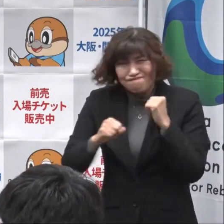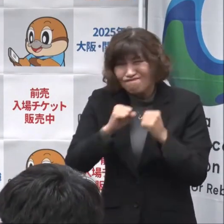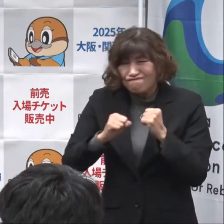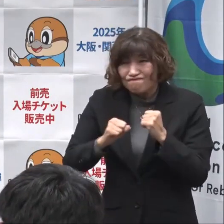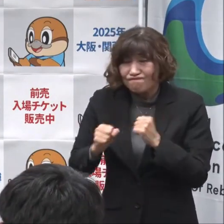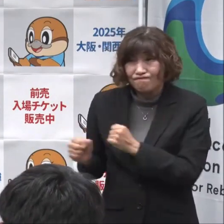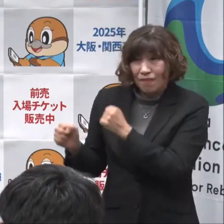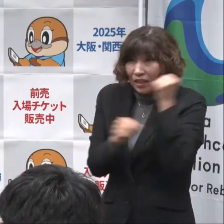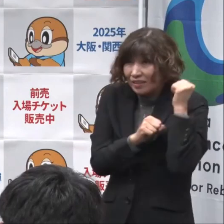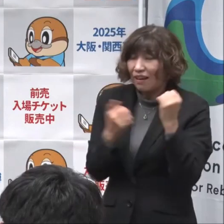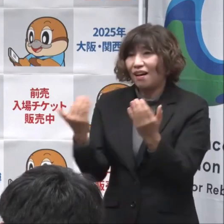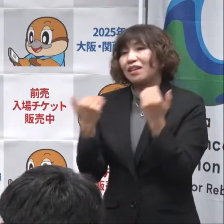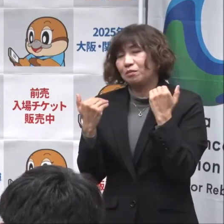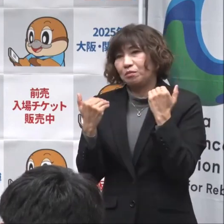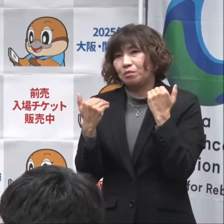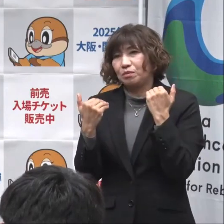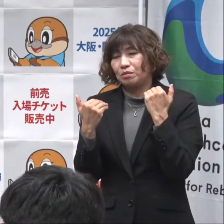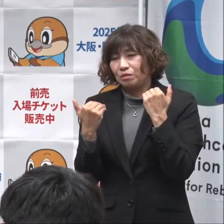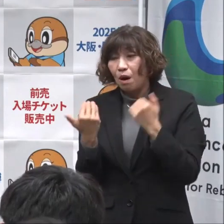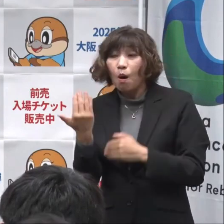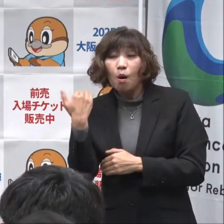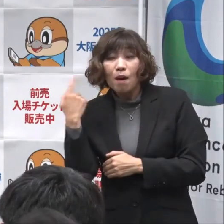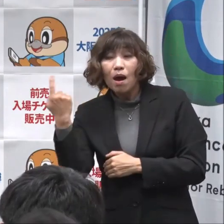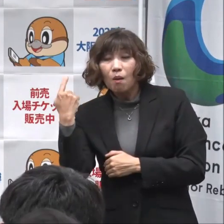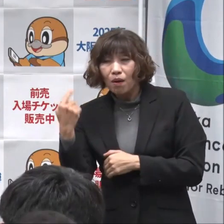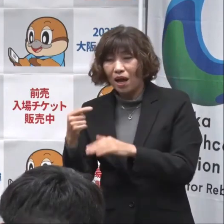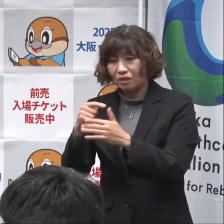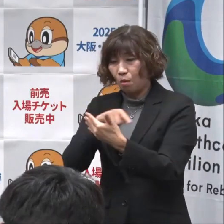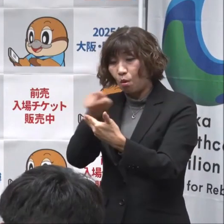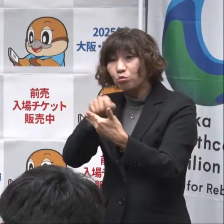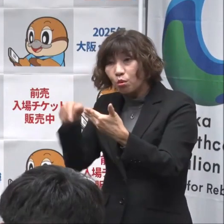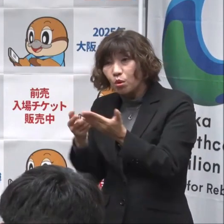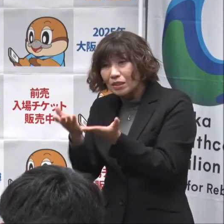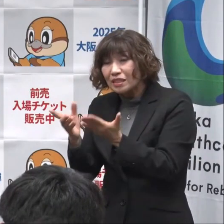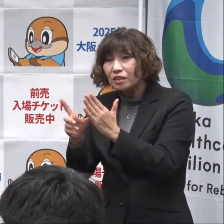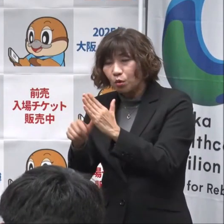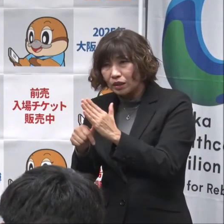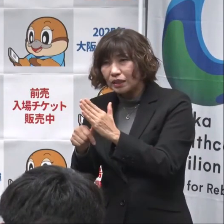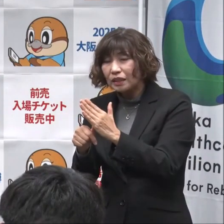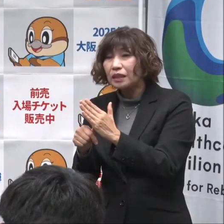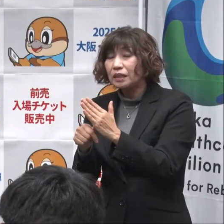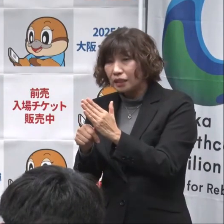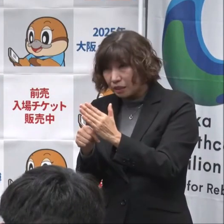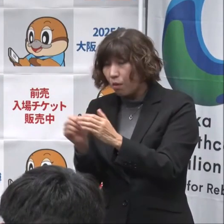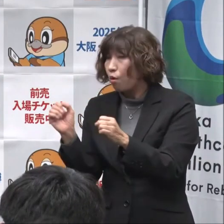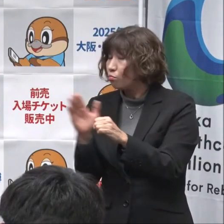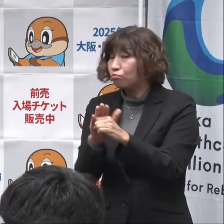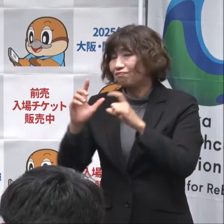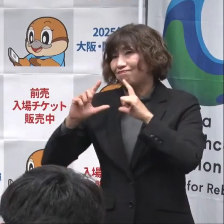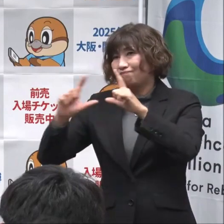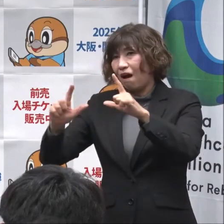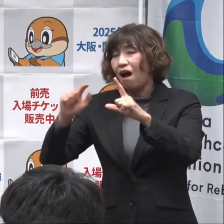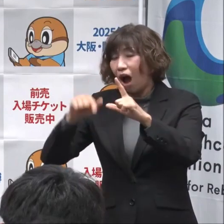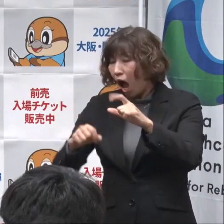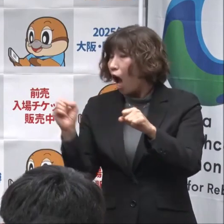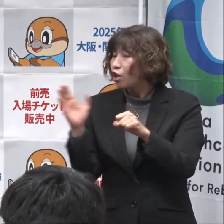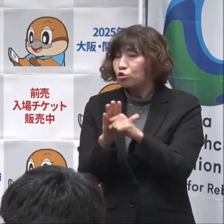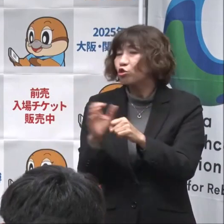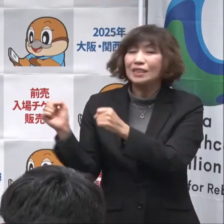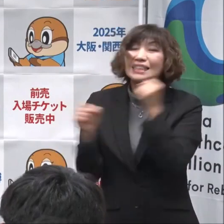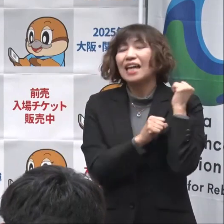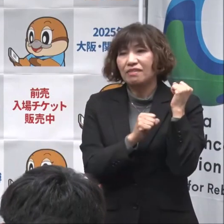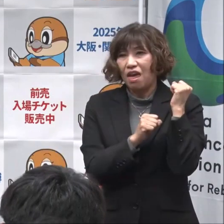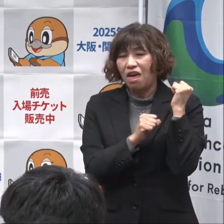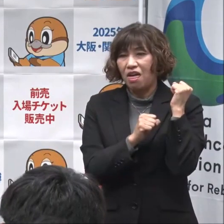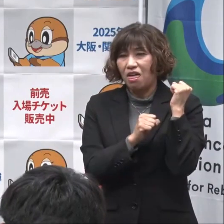震においても、発災直後にですね、とにかく高いところに逃げて、くださいと、NHK のキャスター